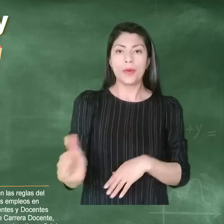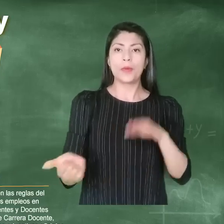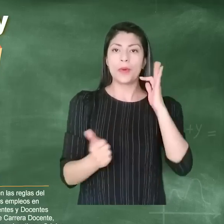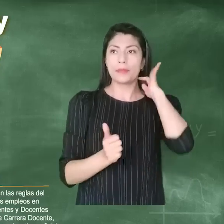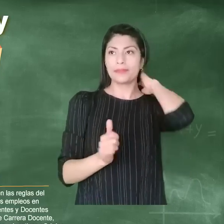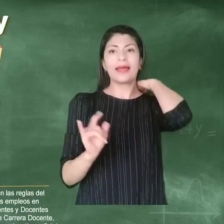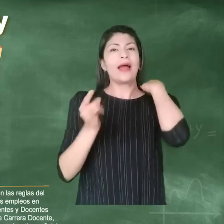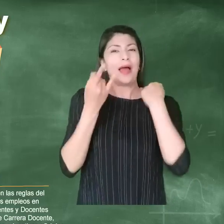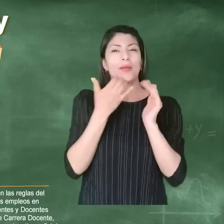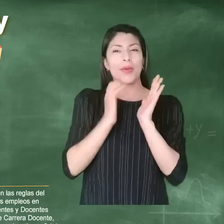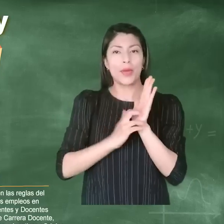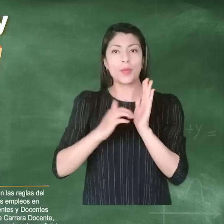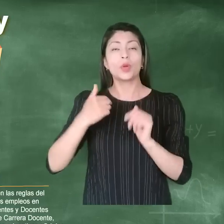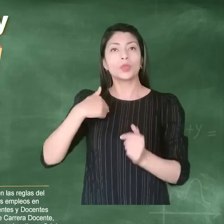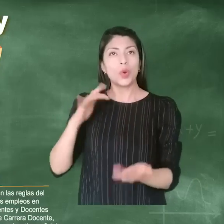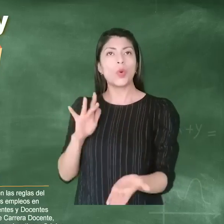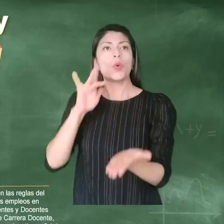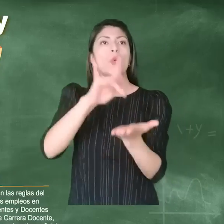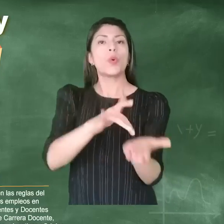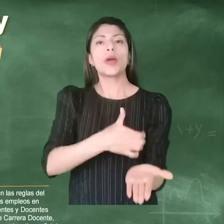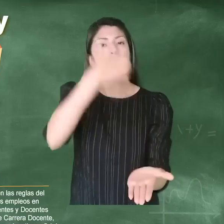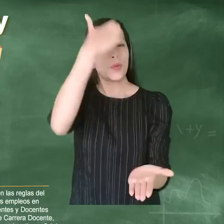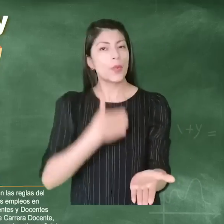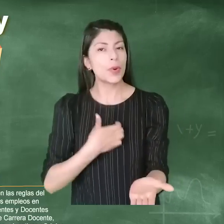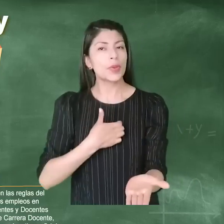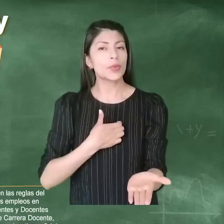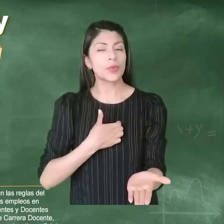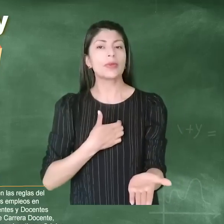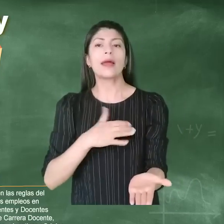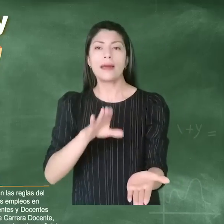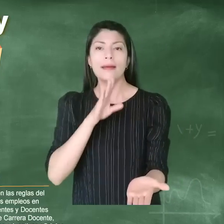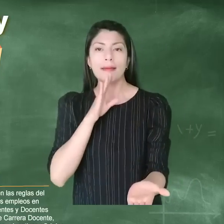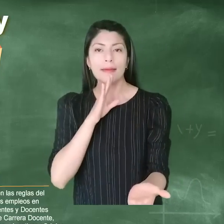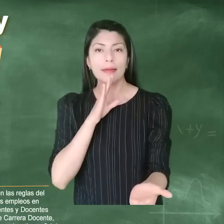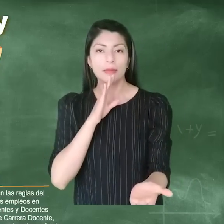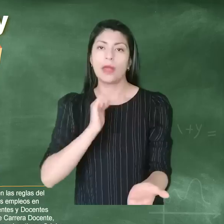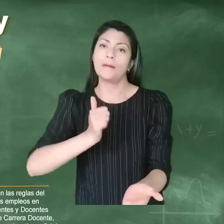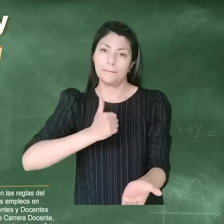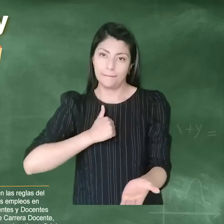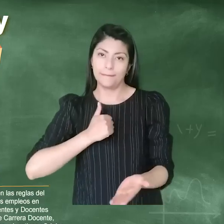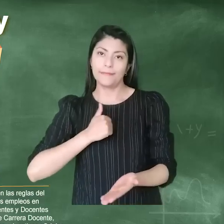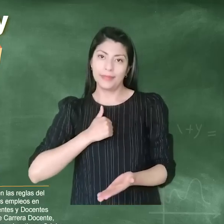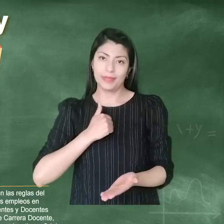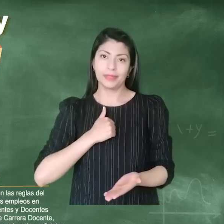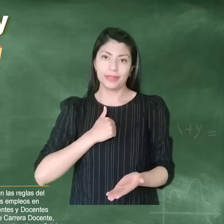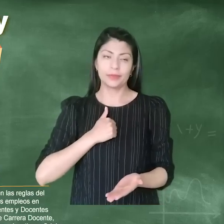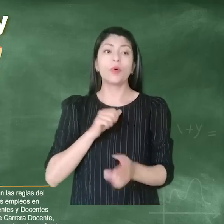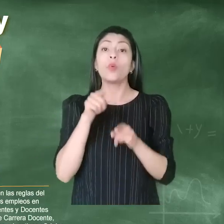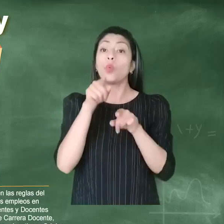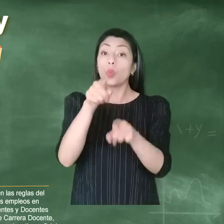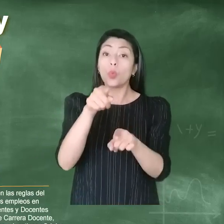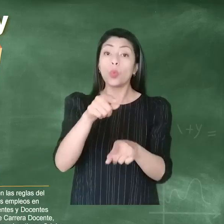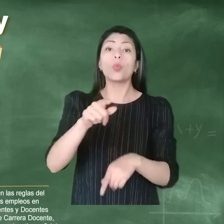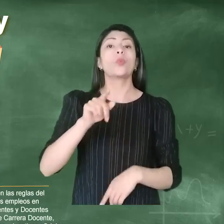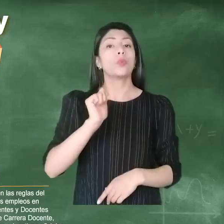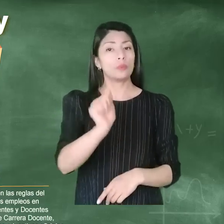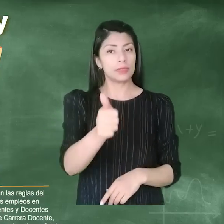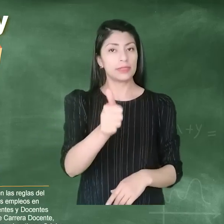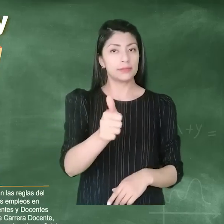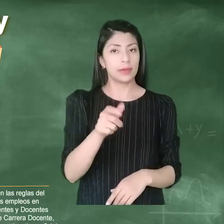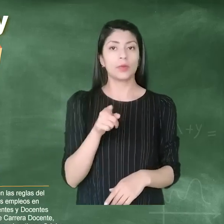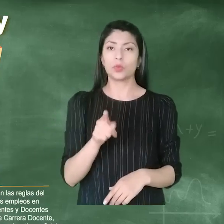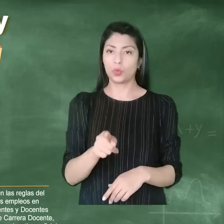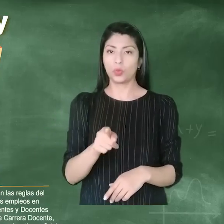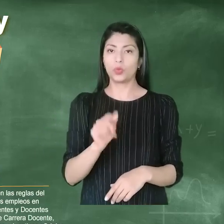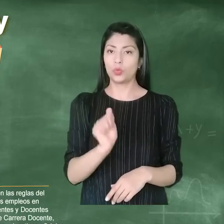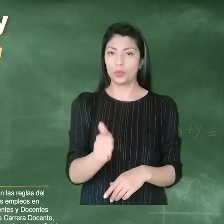demás gastos necesarios para asistir al lugar de presentación de las pruebas y la diligencia de acceso a pruebas los asumirá de